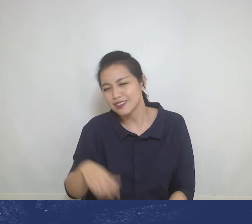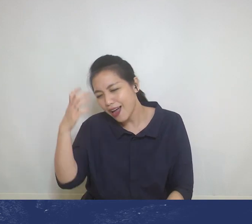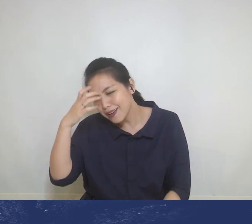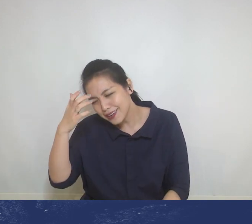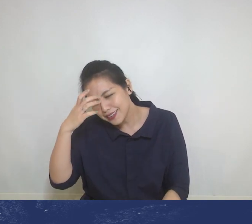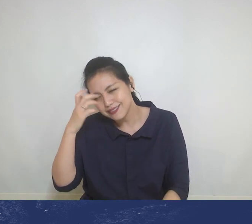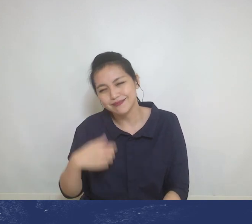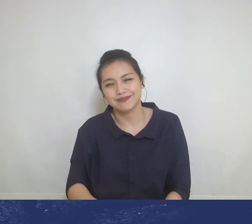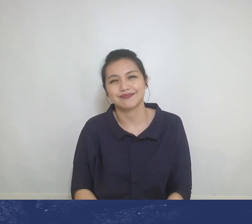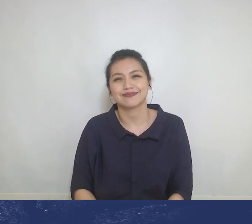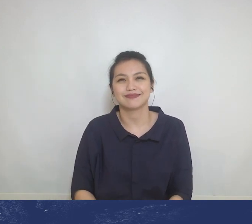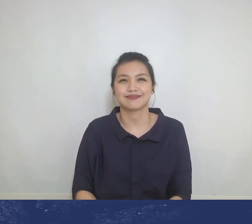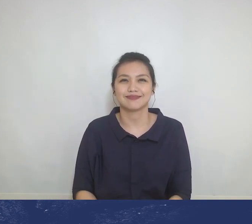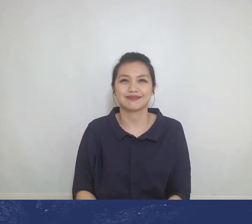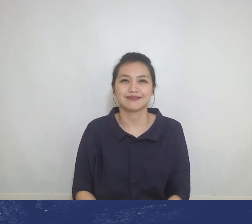ketika kita itu